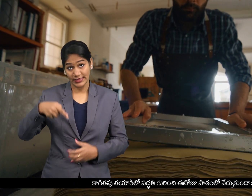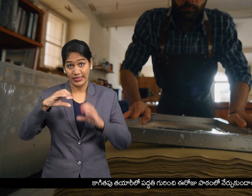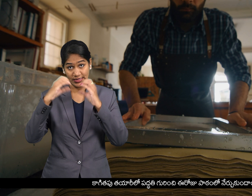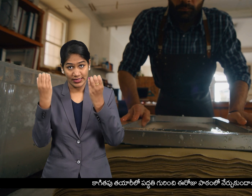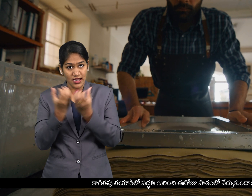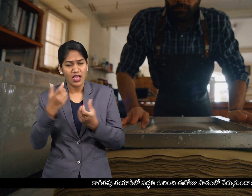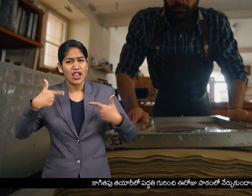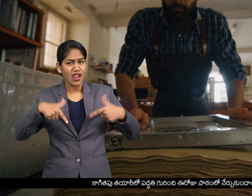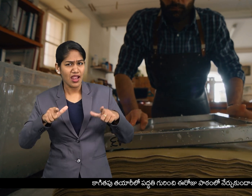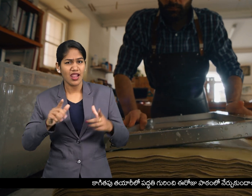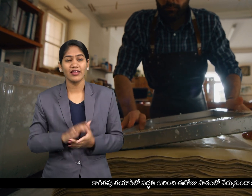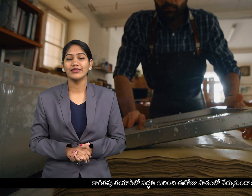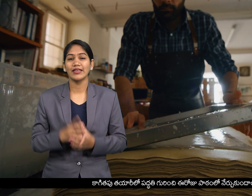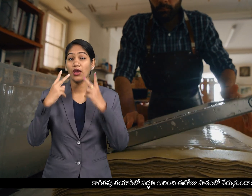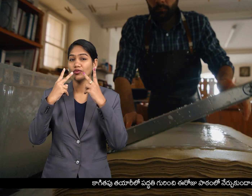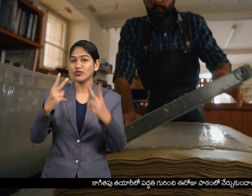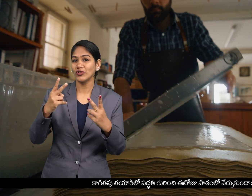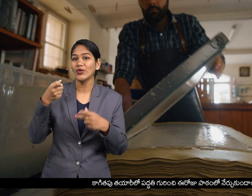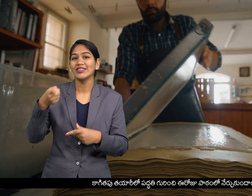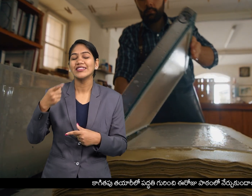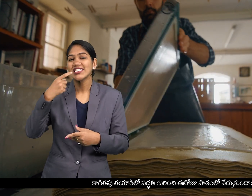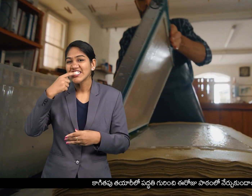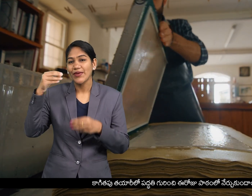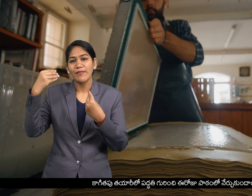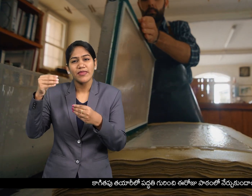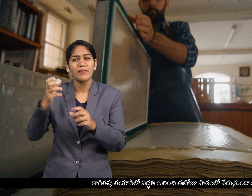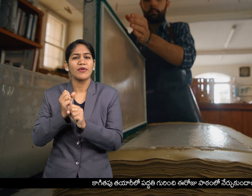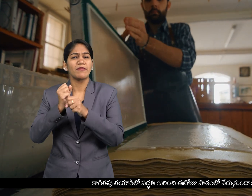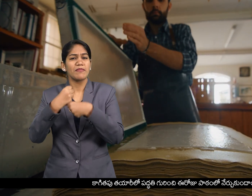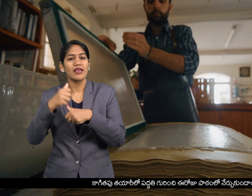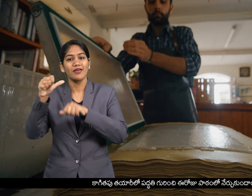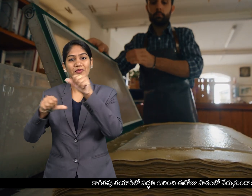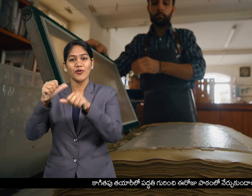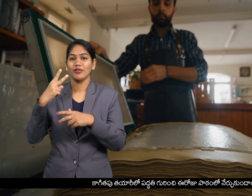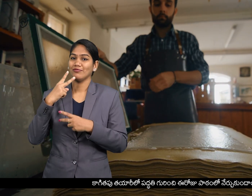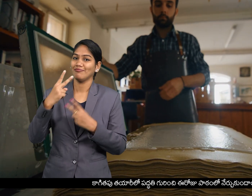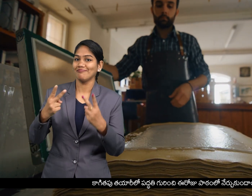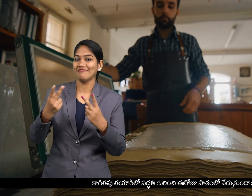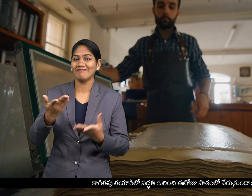కాగితపు తయారీలో పద్ధతి గురించి ఈరోజు పాఠంలో నేర్చుకుందాం.